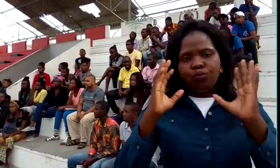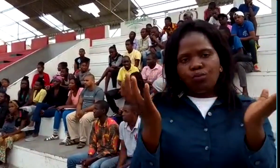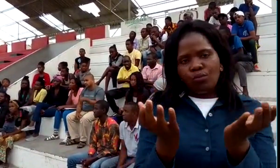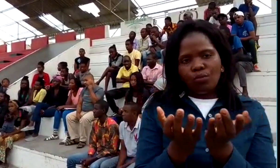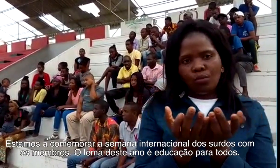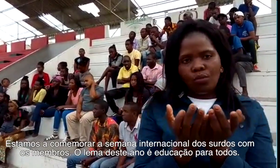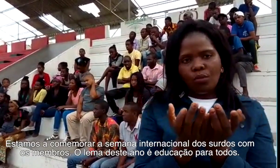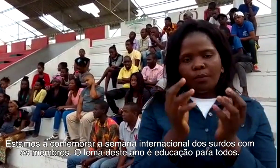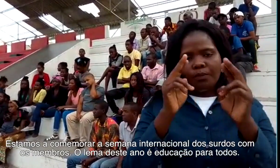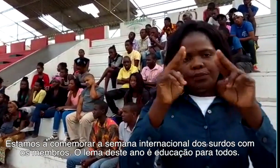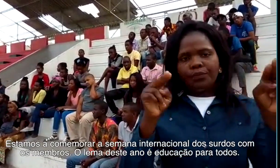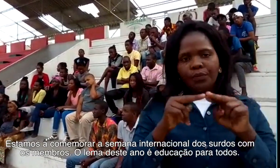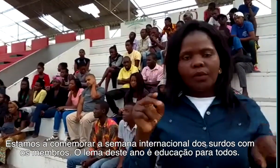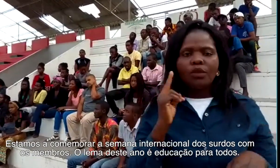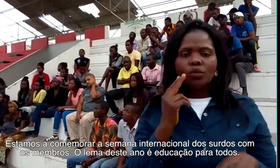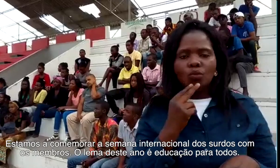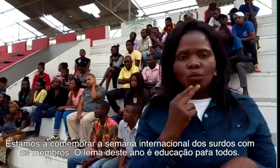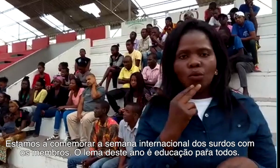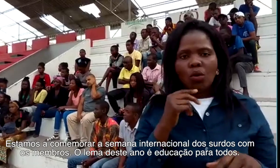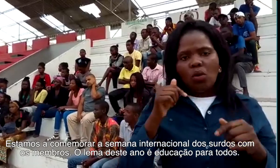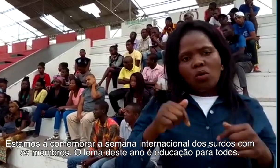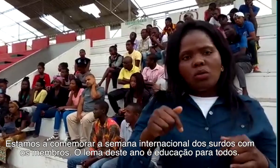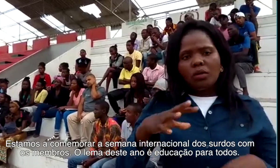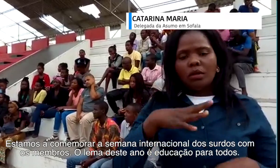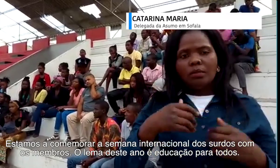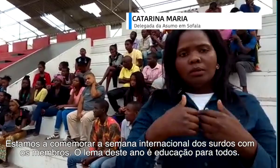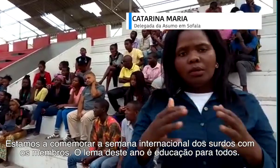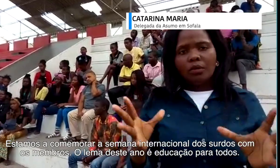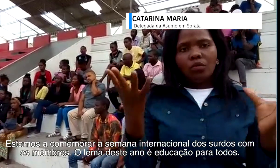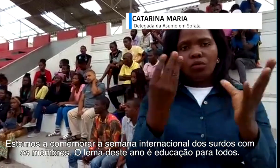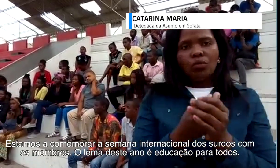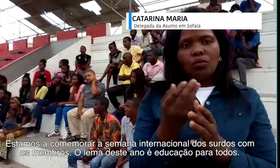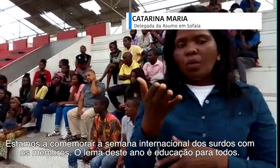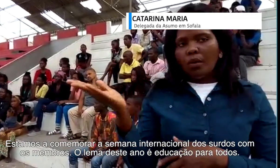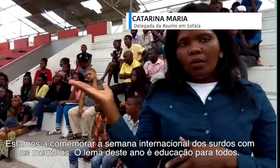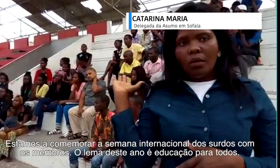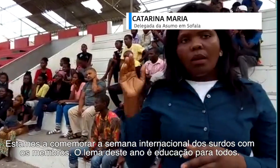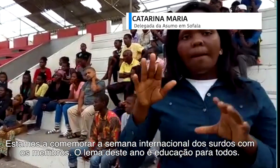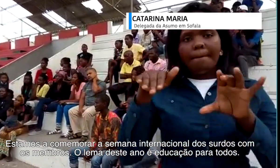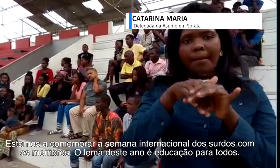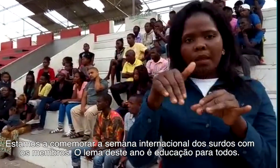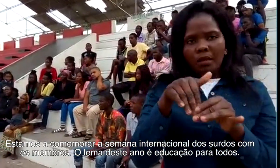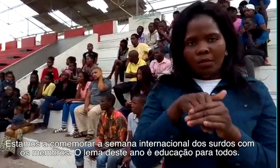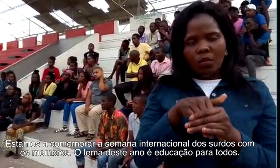Estamos a comemorar a Semana Internacional dos Surdos com os